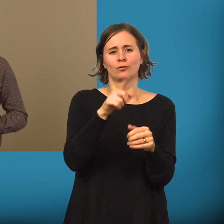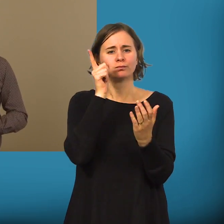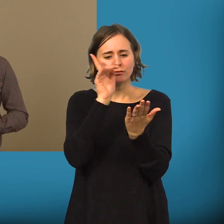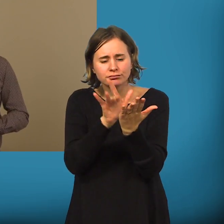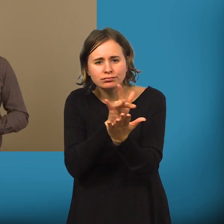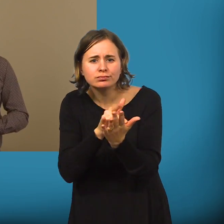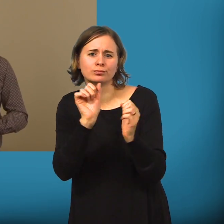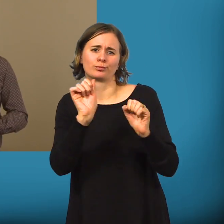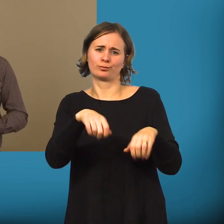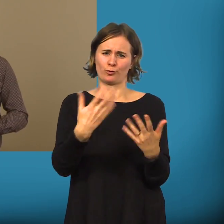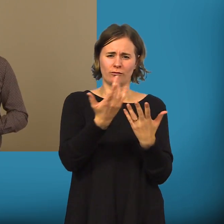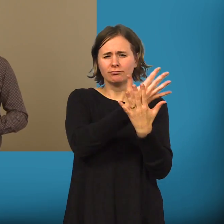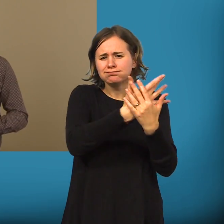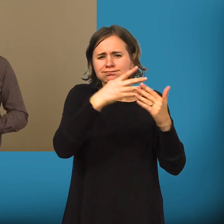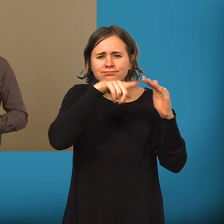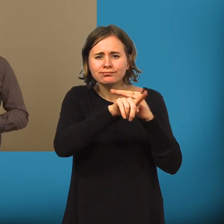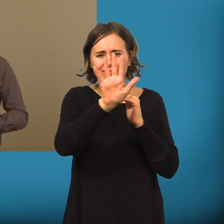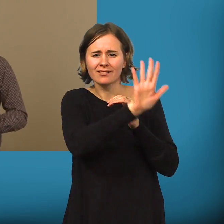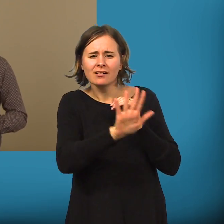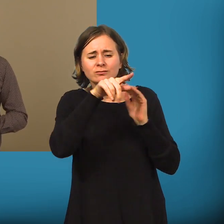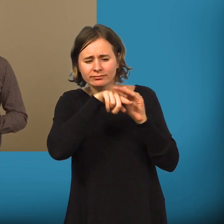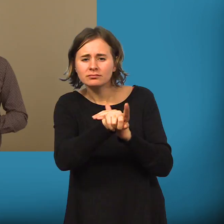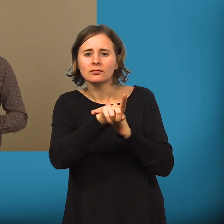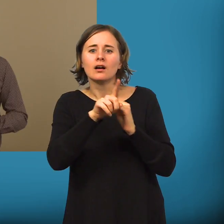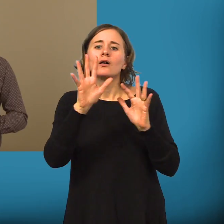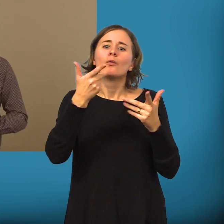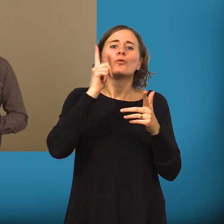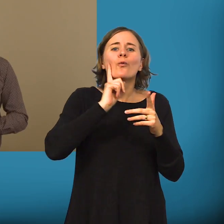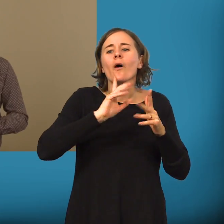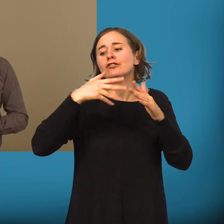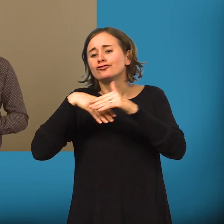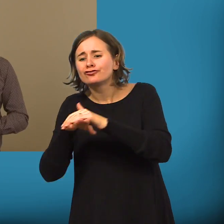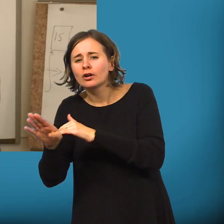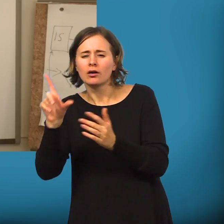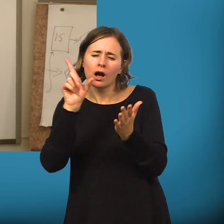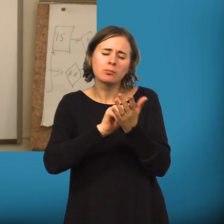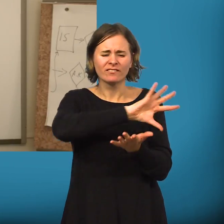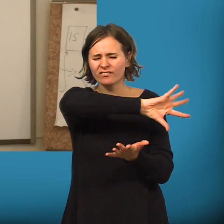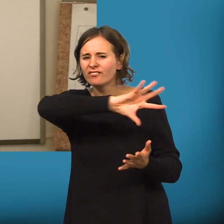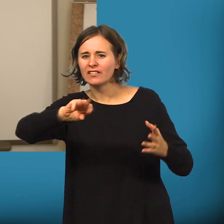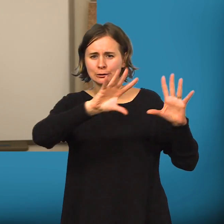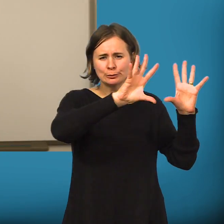Apsaugokite tą informaciją, kuri yra jums svarbi. Ir manau, kad jums viskas seksis labai gerai.